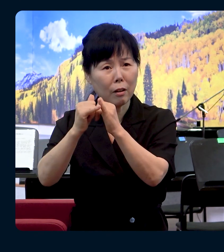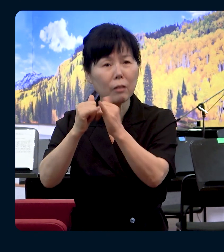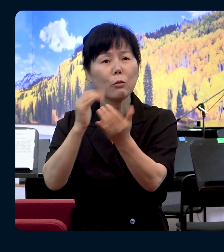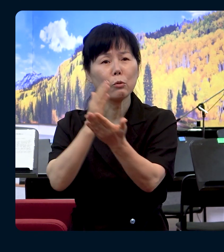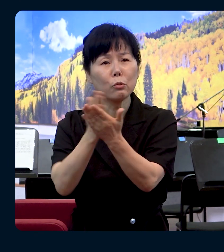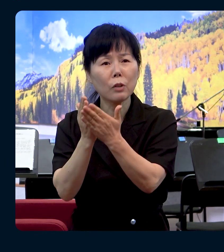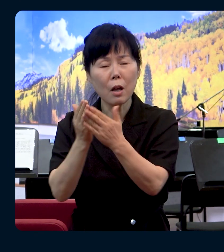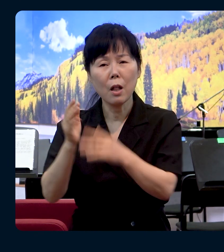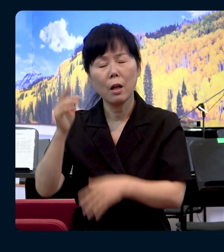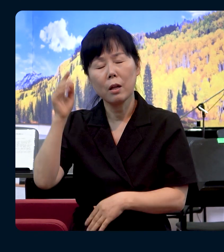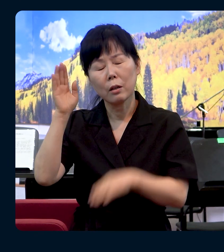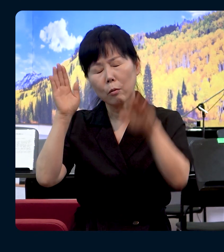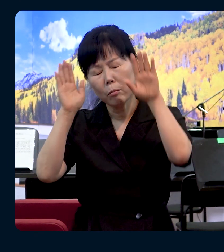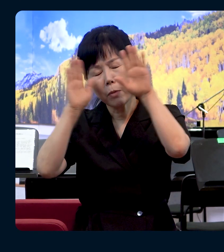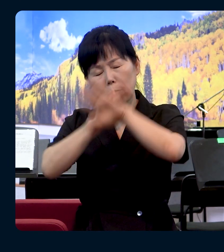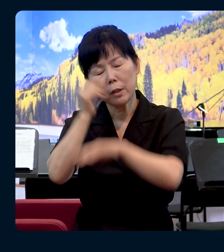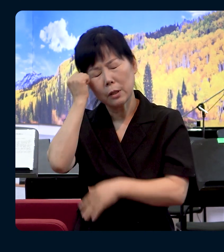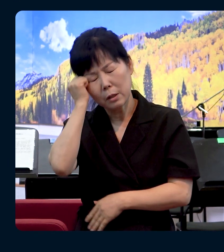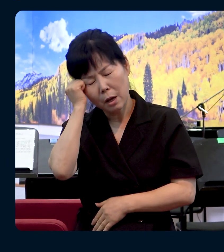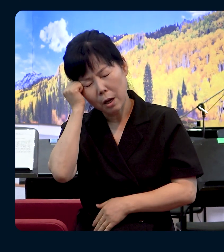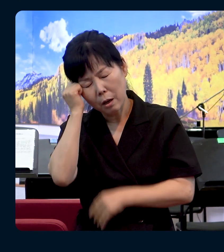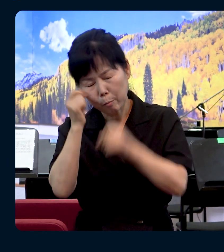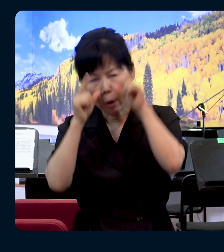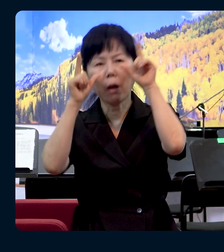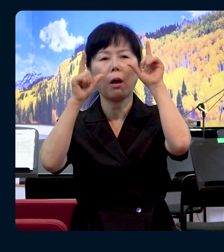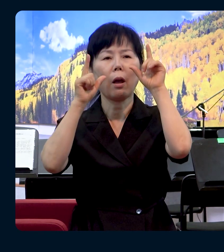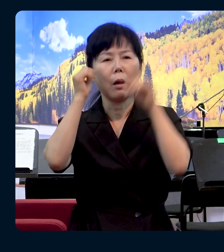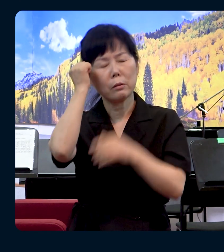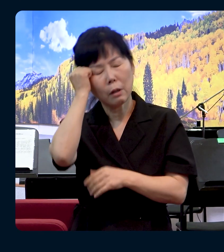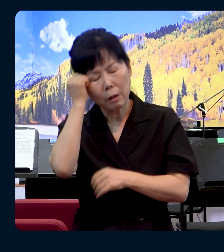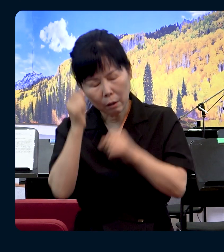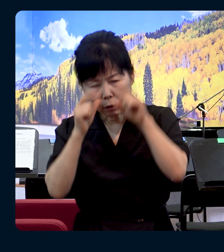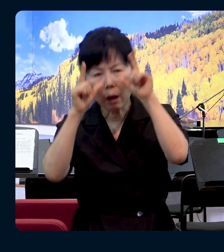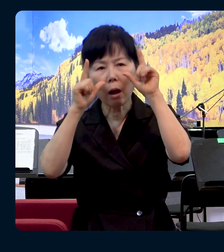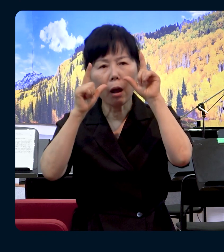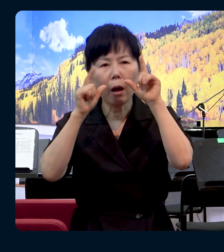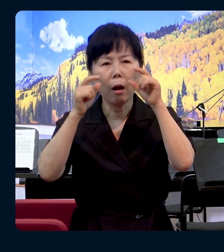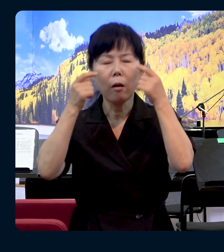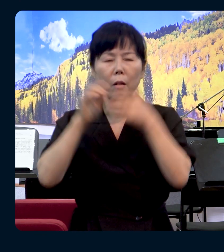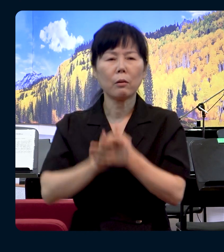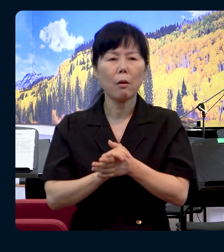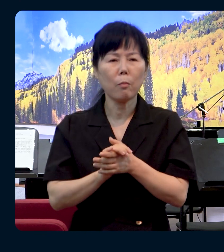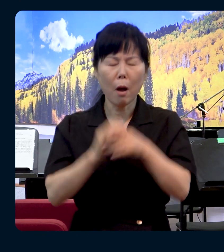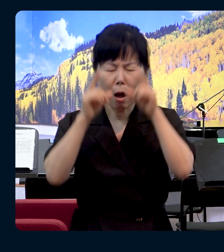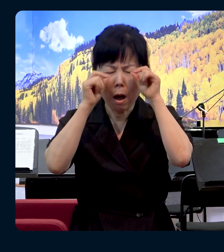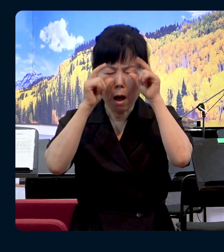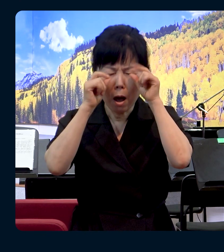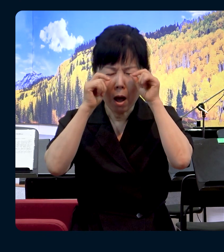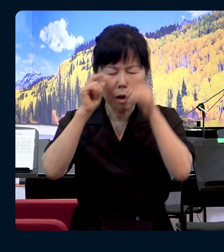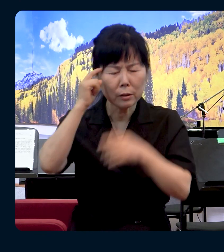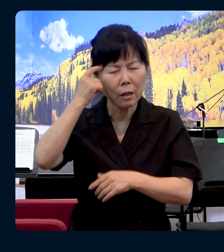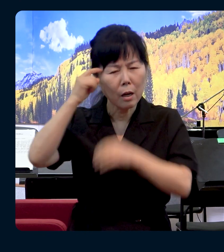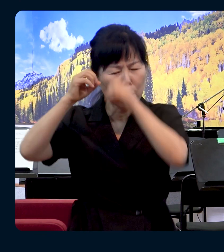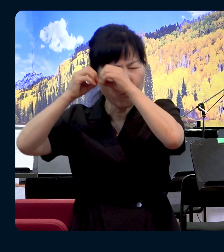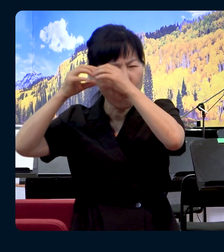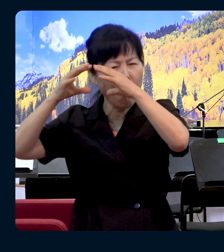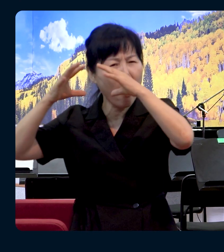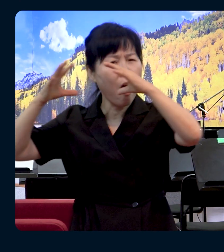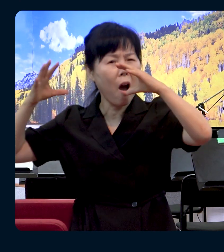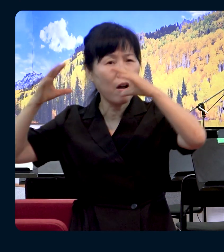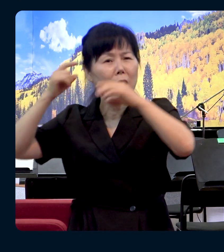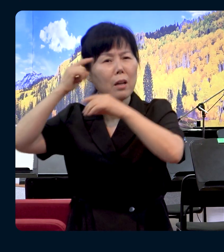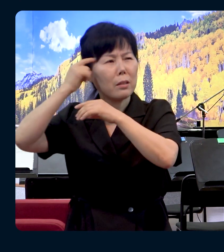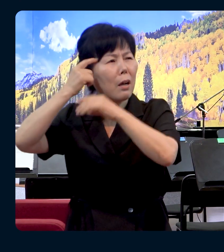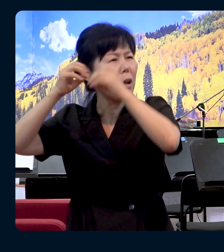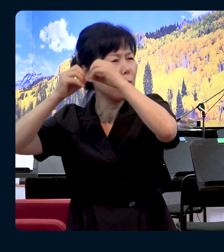밤에 자다가 자꾸 깨는 거예요. 깨면 잠이 안 오고 그때부터 생각이 시작돼요. 근데 이 생각은요